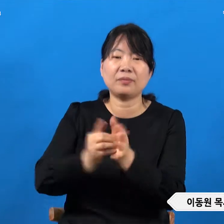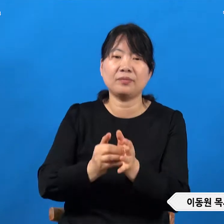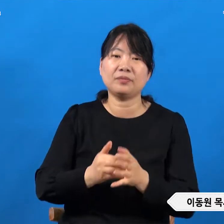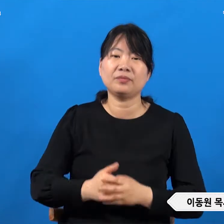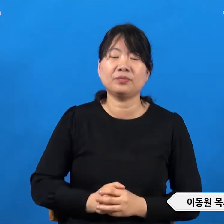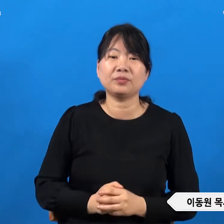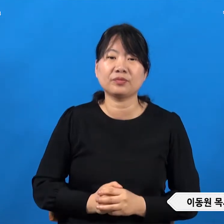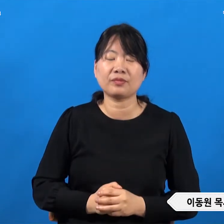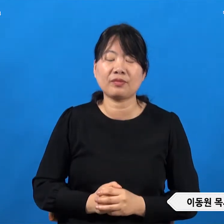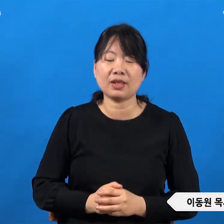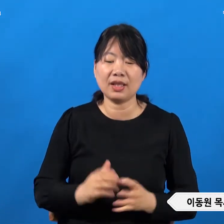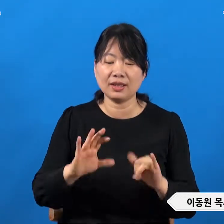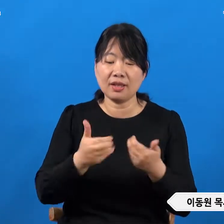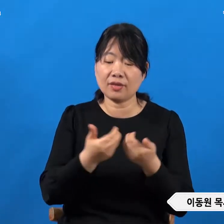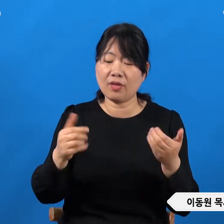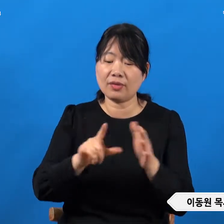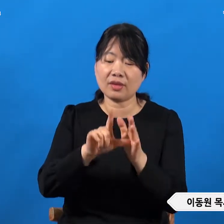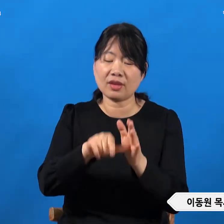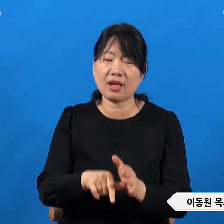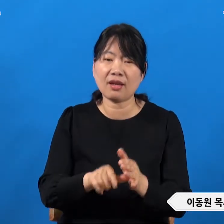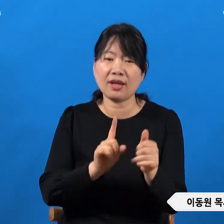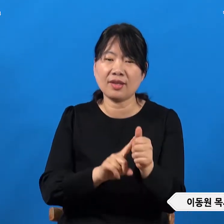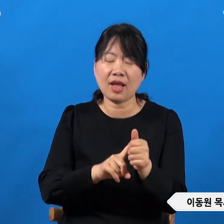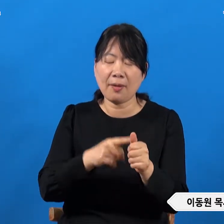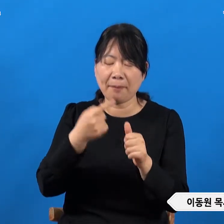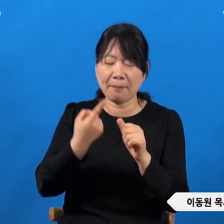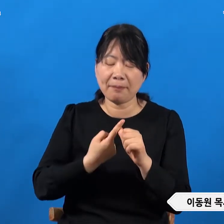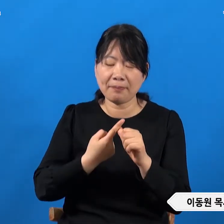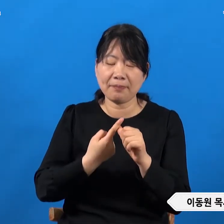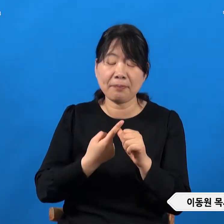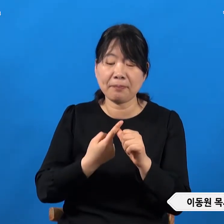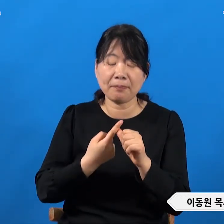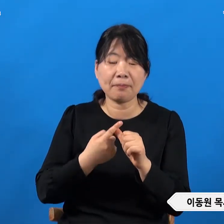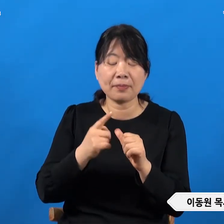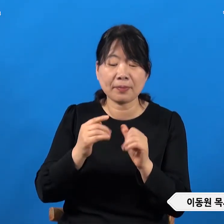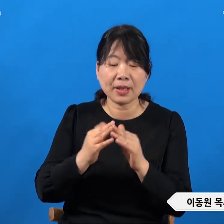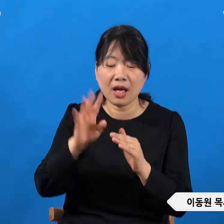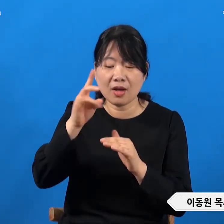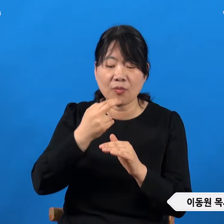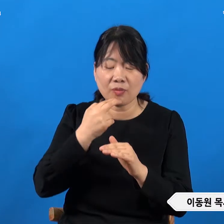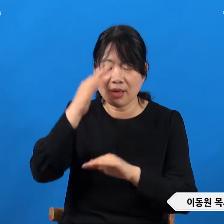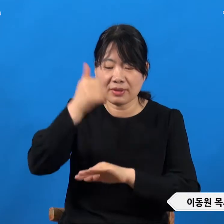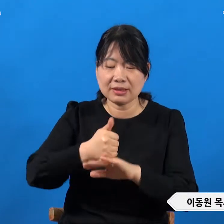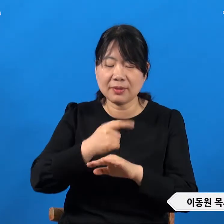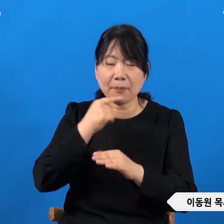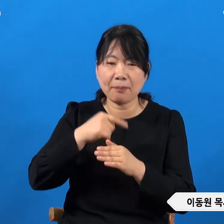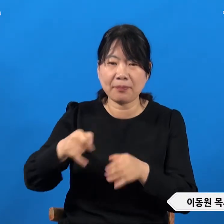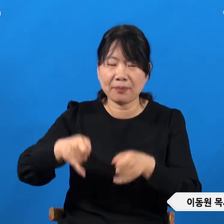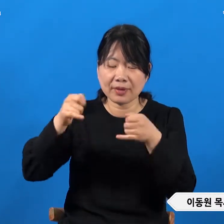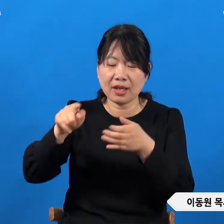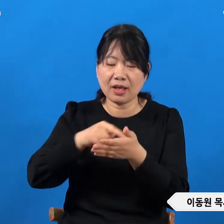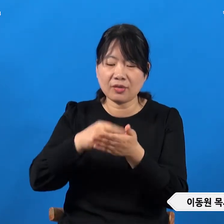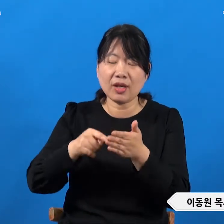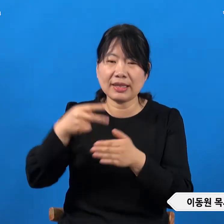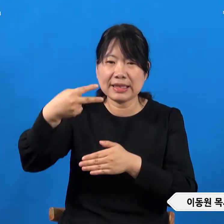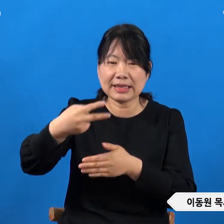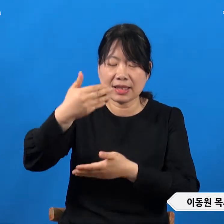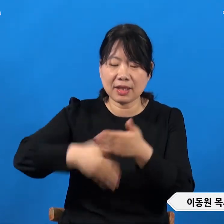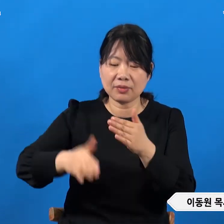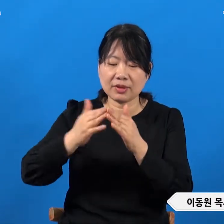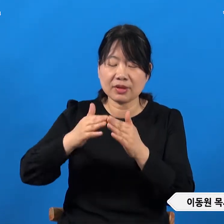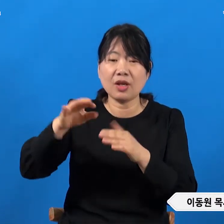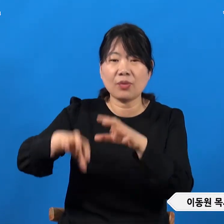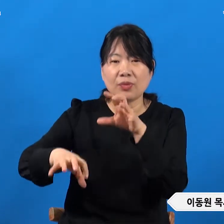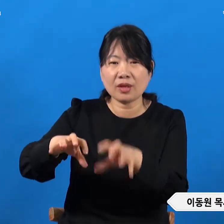되었습니다. 그가 세상을 떠나갈 때 그는 빚밖에 없는 채로 마지막 빚을 갚기 위해서 디귿자 남은 집을